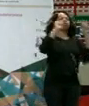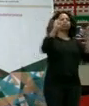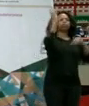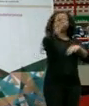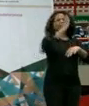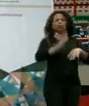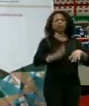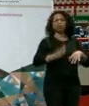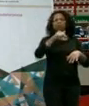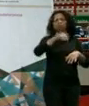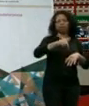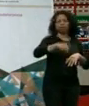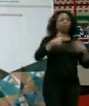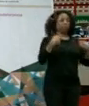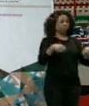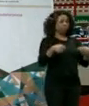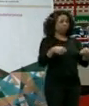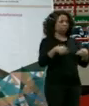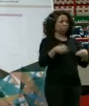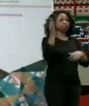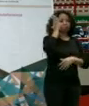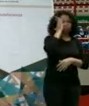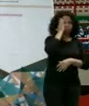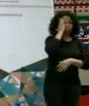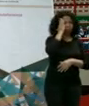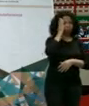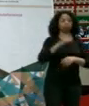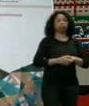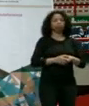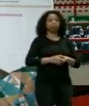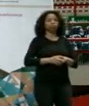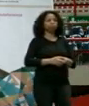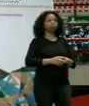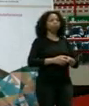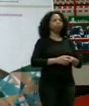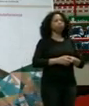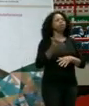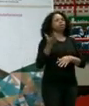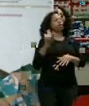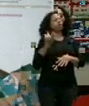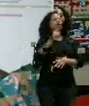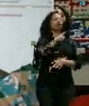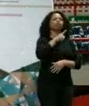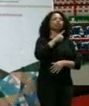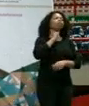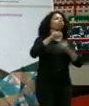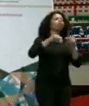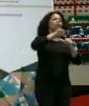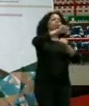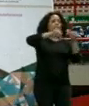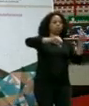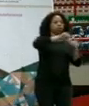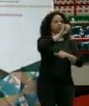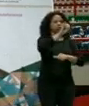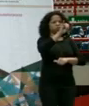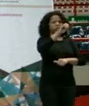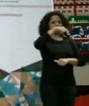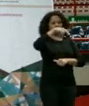transformações ocorridas na Europa. Como consequência da Revolução Industrial, a Inglaterra passou a